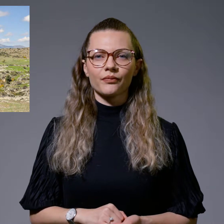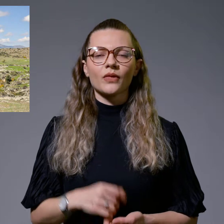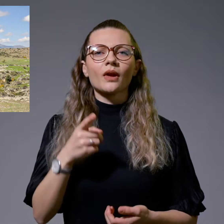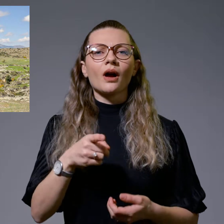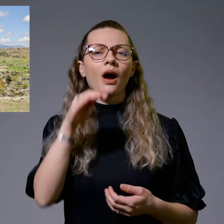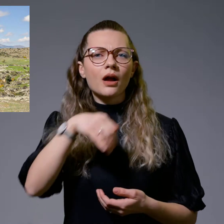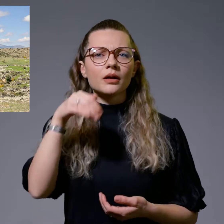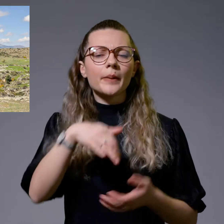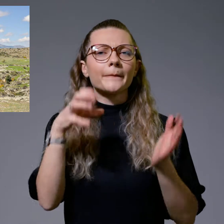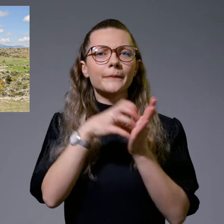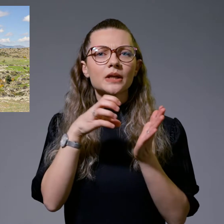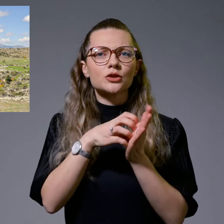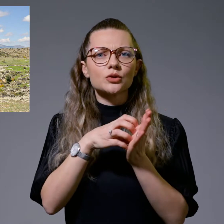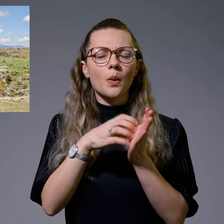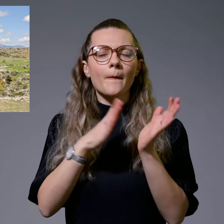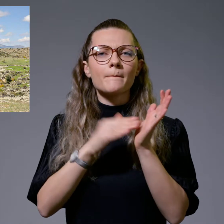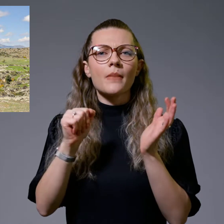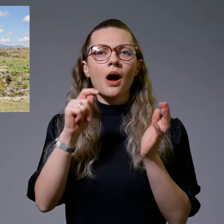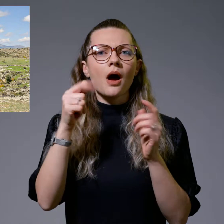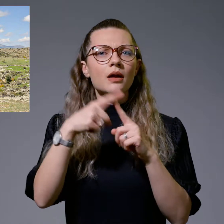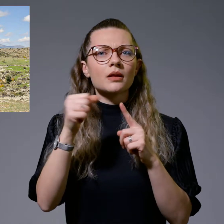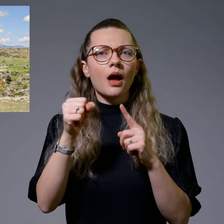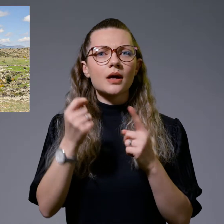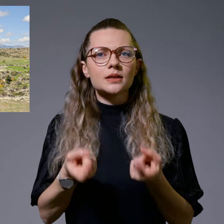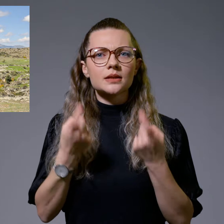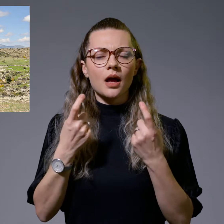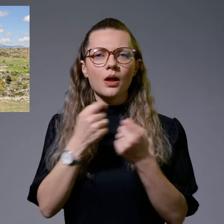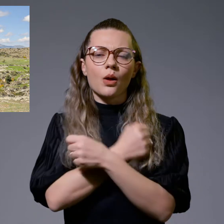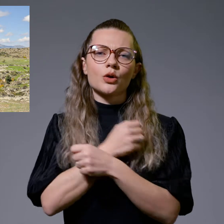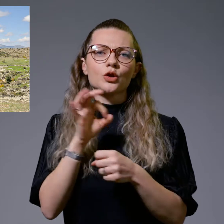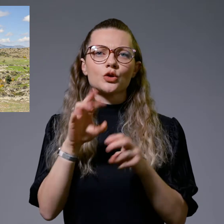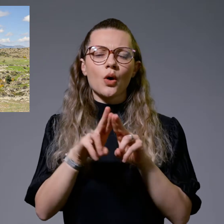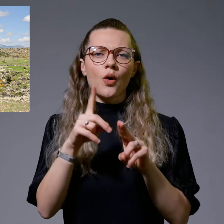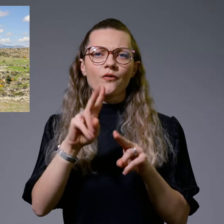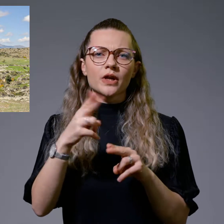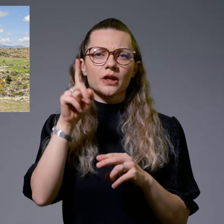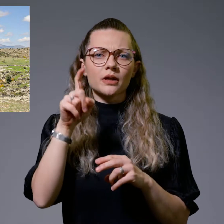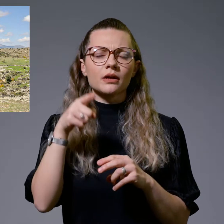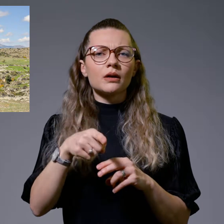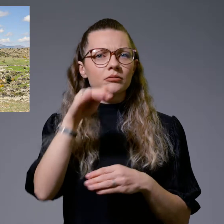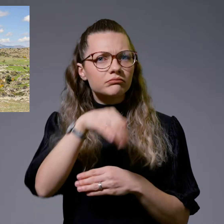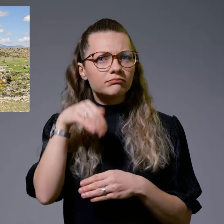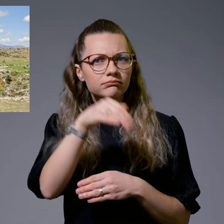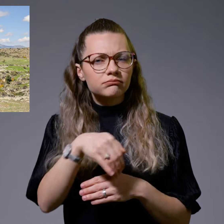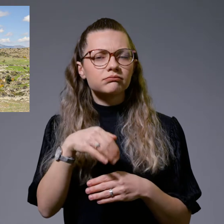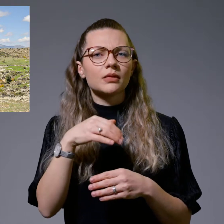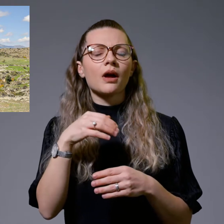Археолошки локалитет Марта, село Зовиќ. Во археологијата, железното време